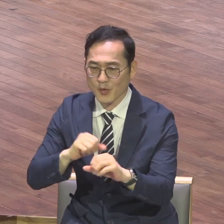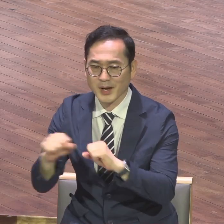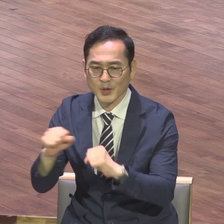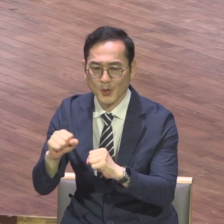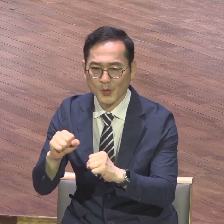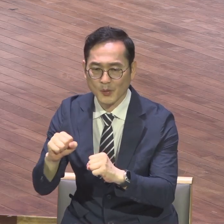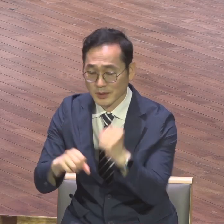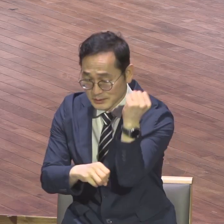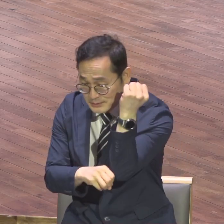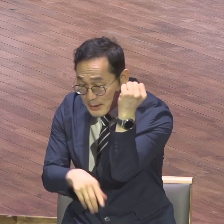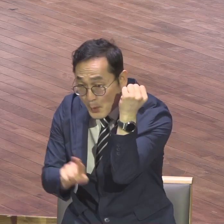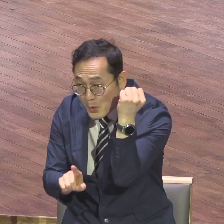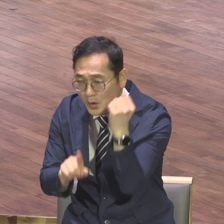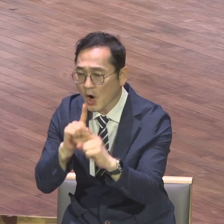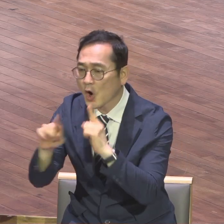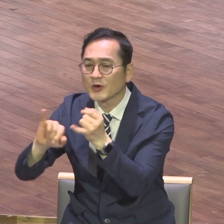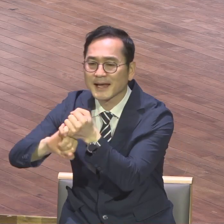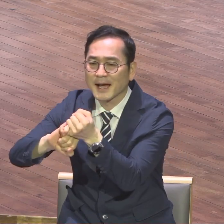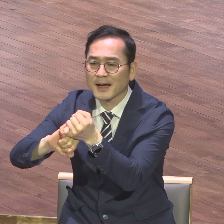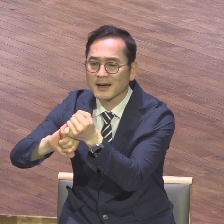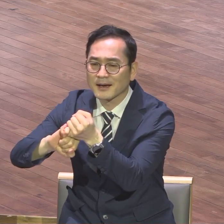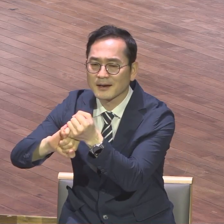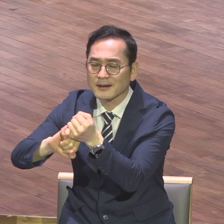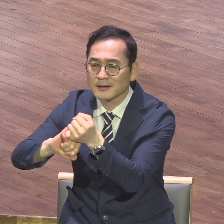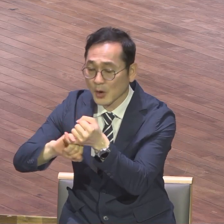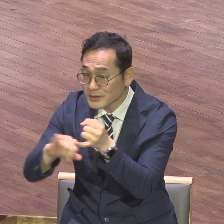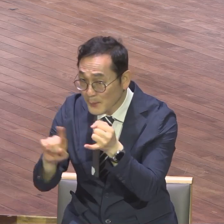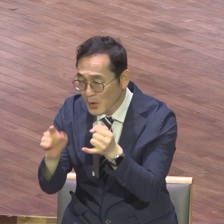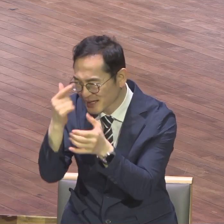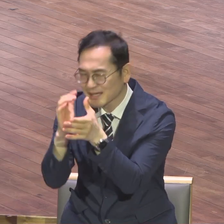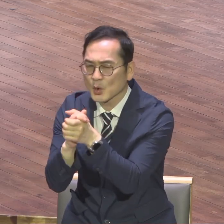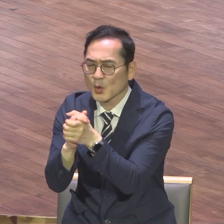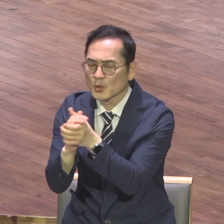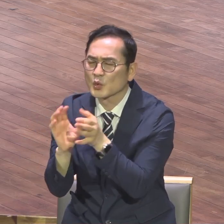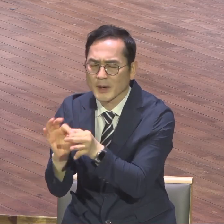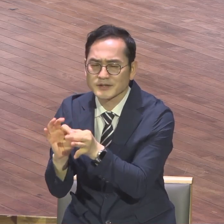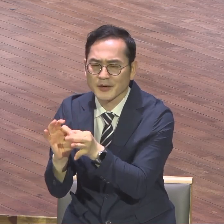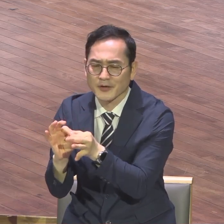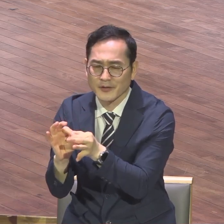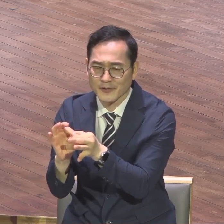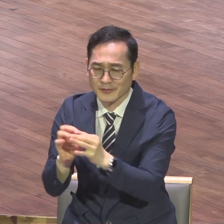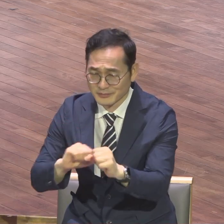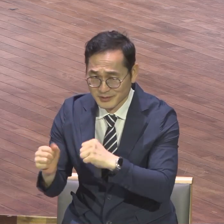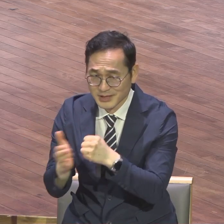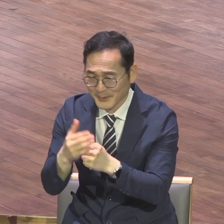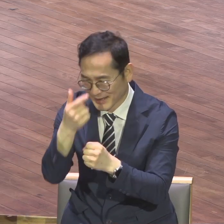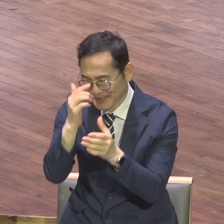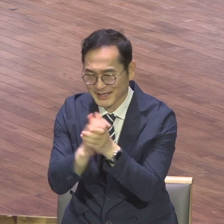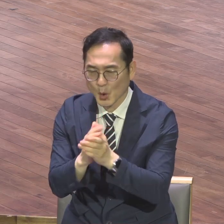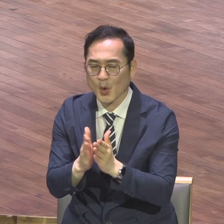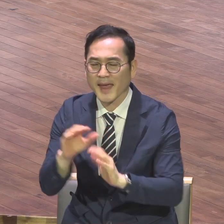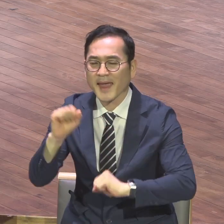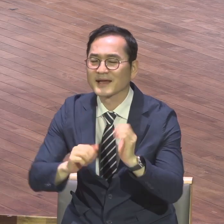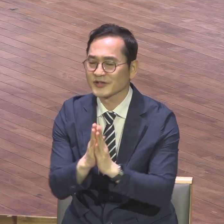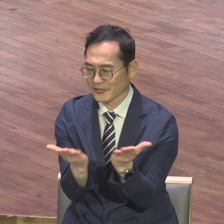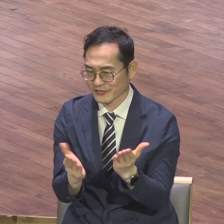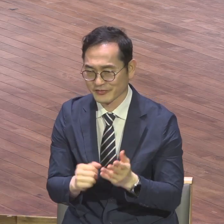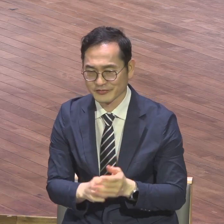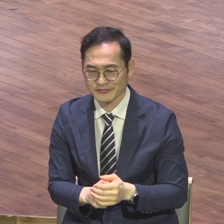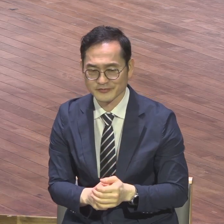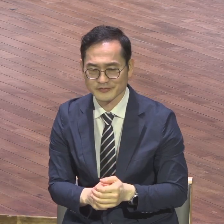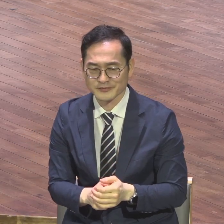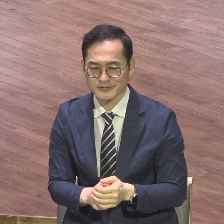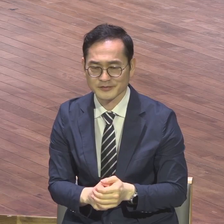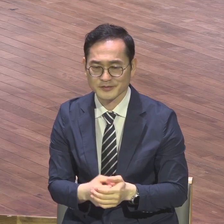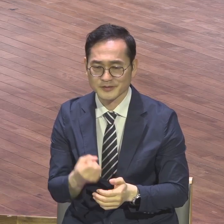바탕이 언약을 잡고 기도했기 때문에 기도행전, 실제 제자들이 예수님께 주신 사도행전 1장